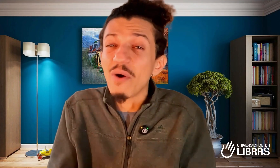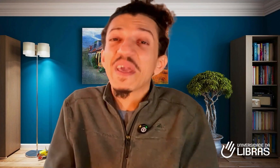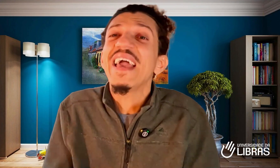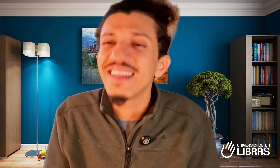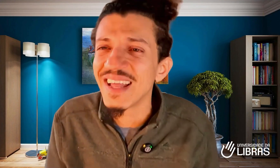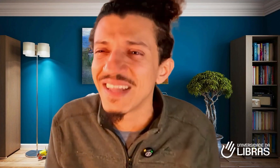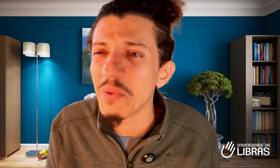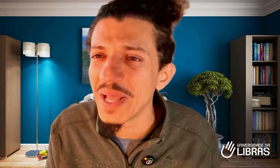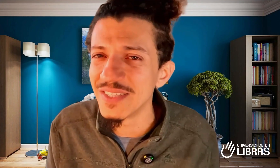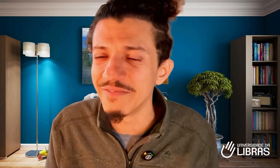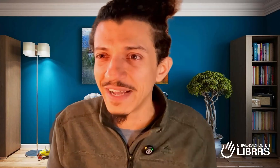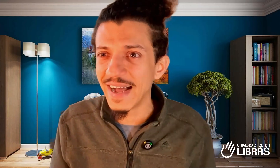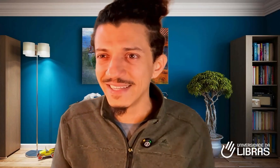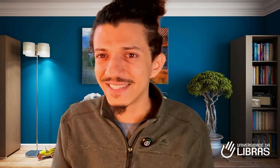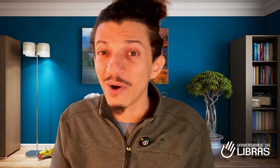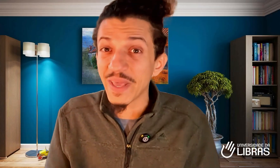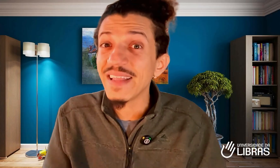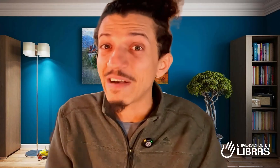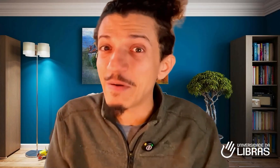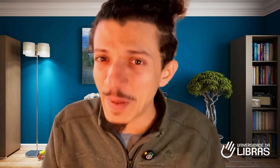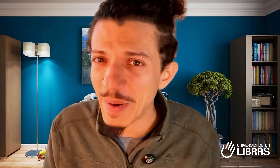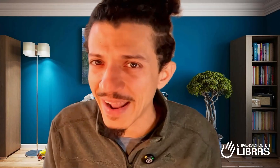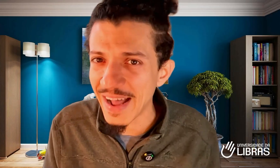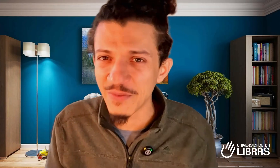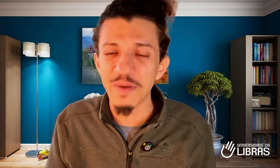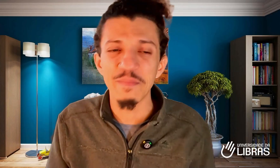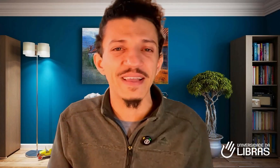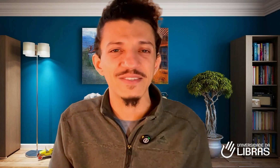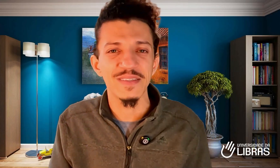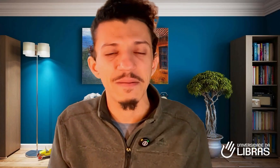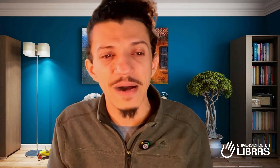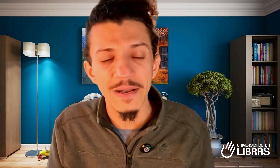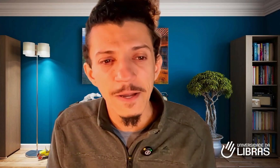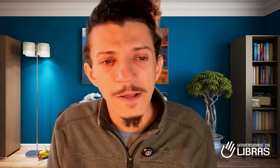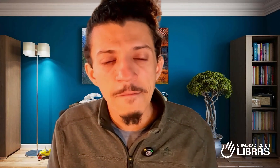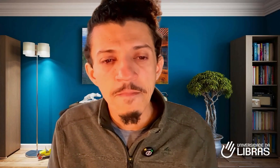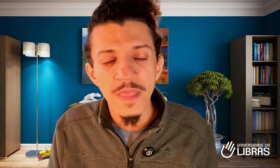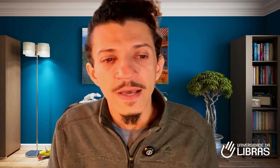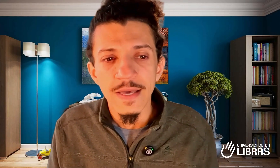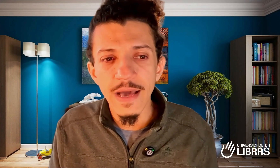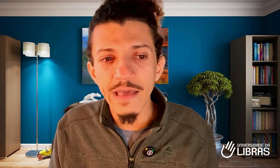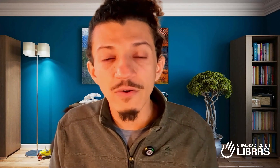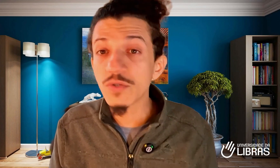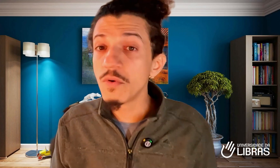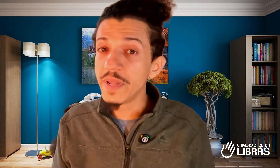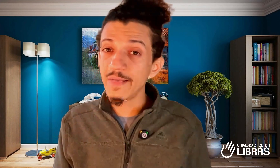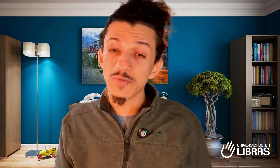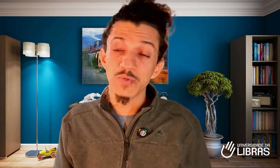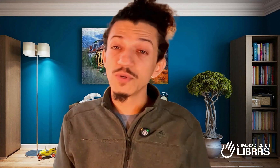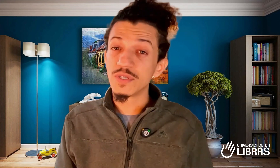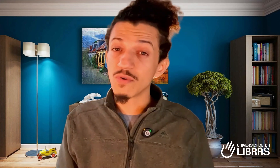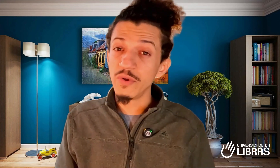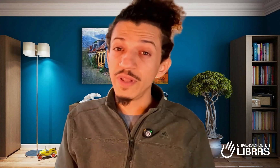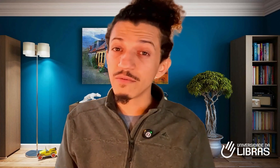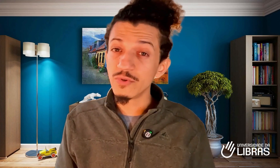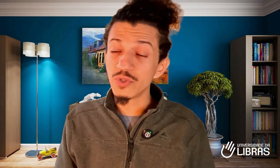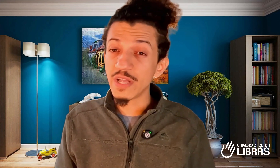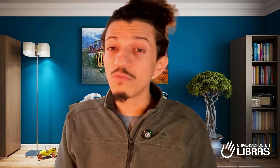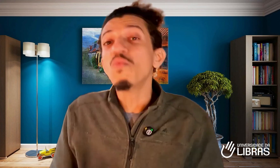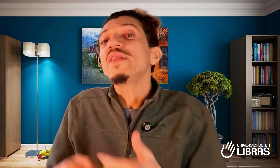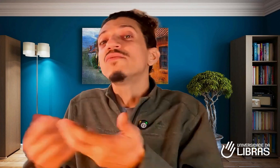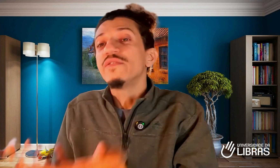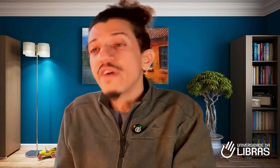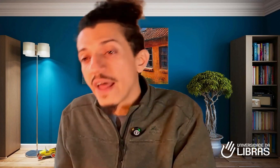contar que alguém entendeu eles de verdade, que alguém estava preparado no ambiente de trabalho. E aí eu descobri que os surdos se comunicam de um